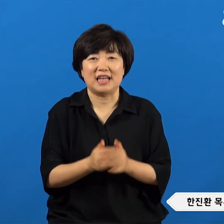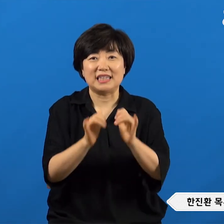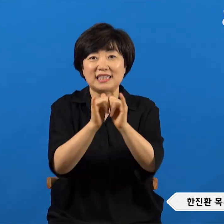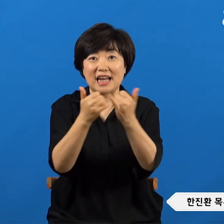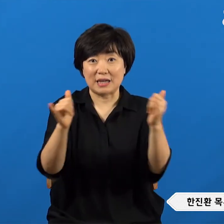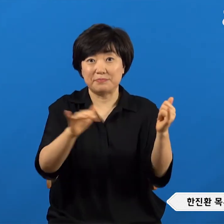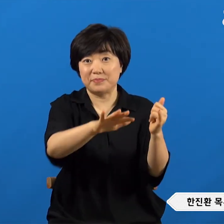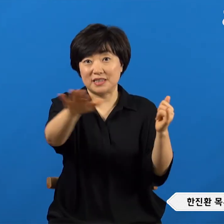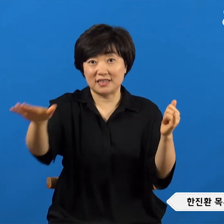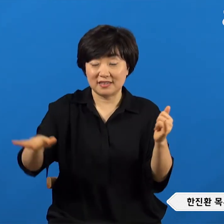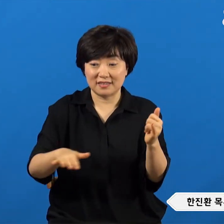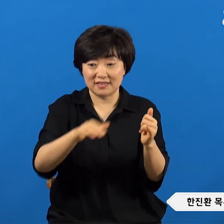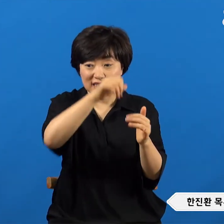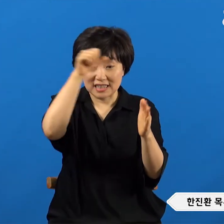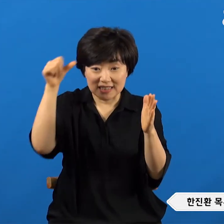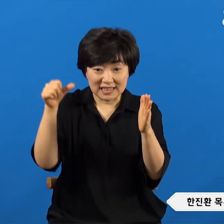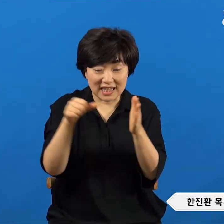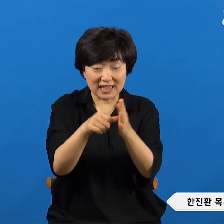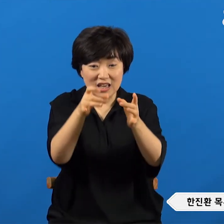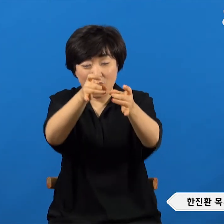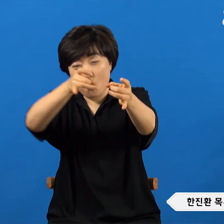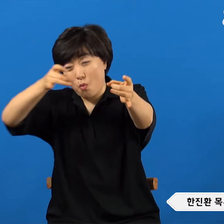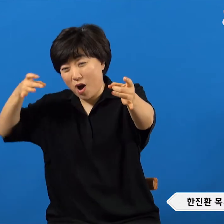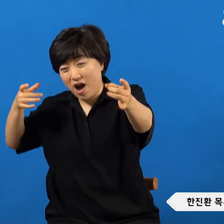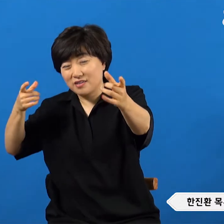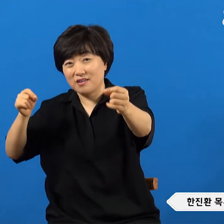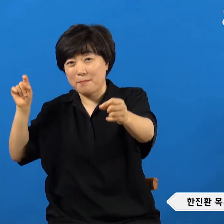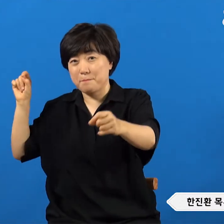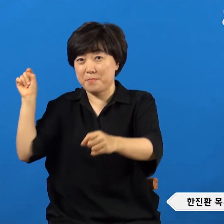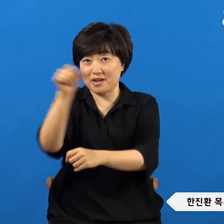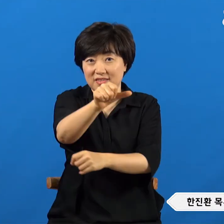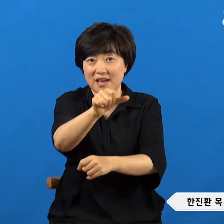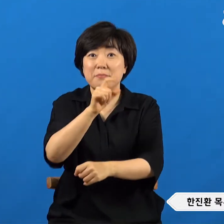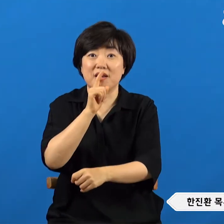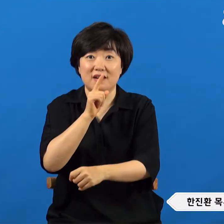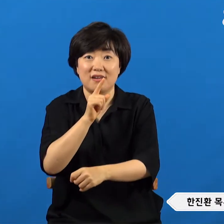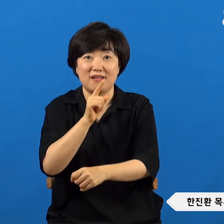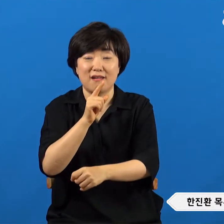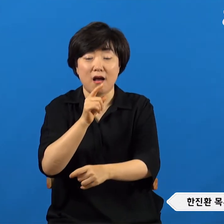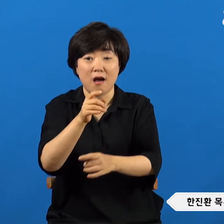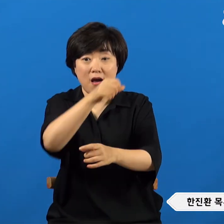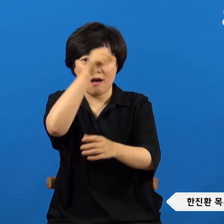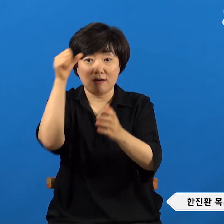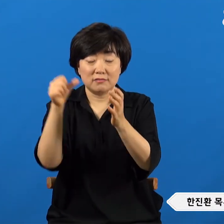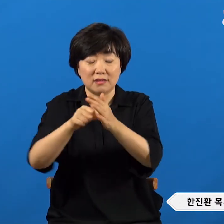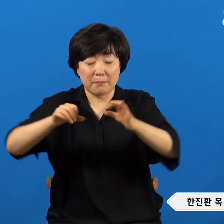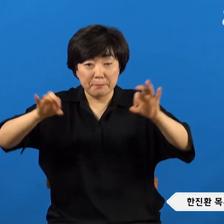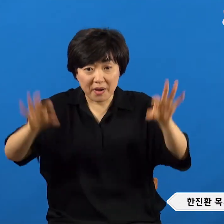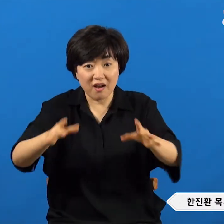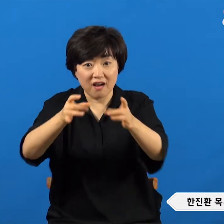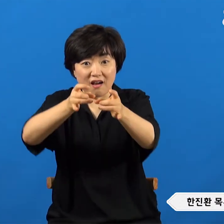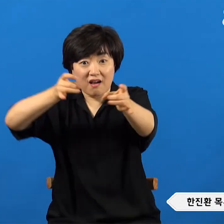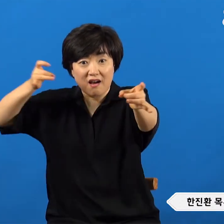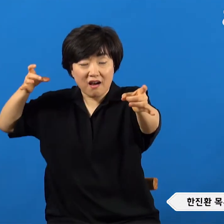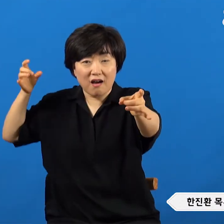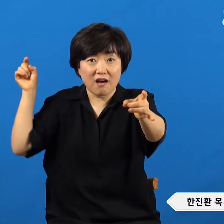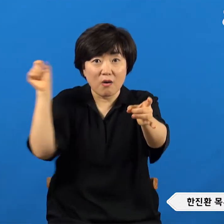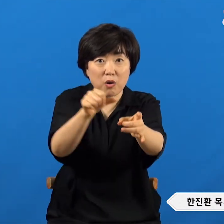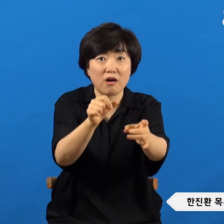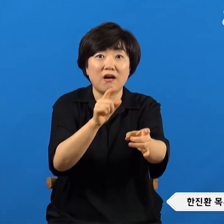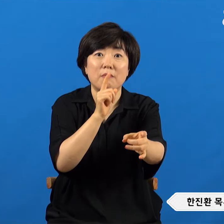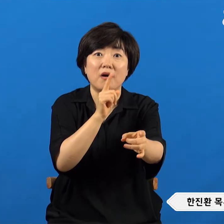사람들은 인생이 살과 같이 빠르게 지나간다고 합니다. 인생이 너무 빨리 지나간다, 허무하다고